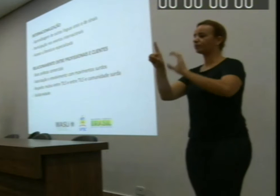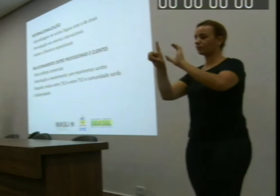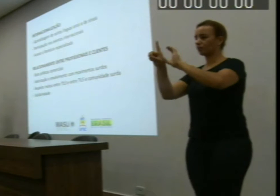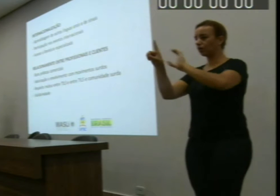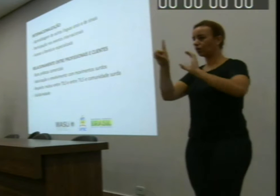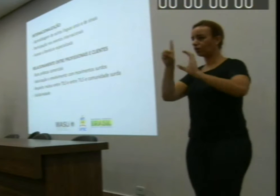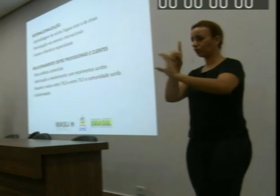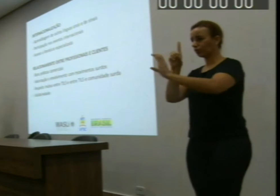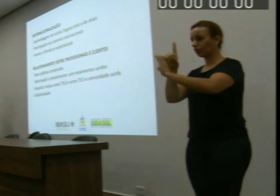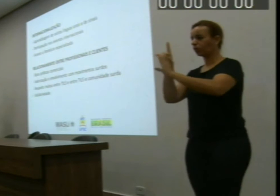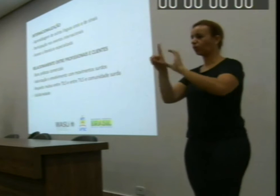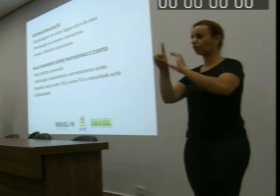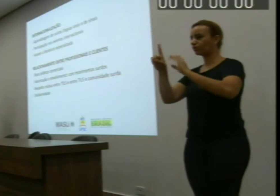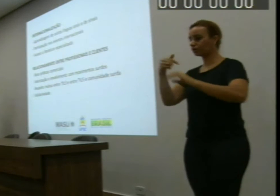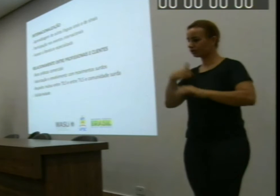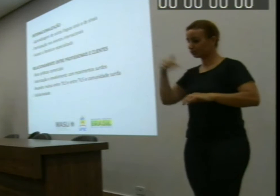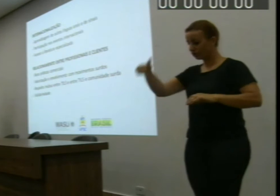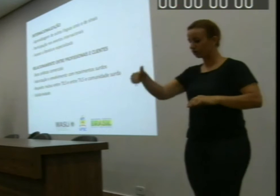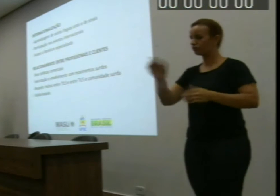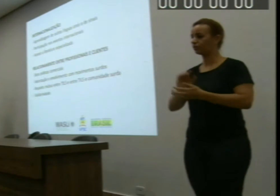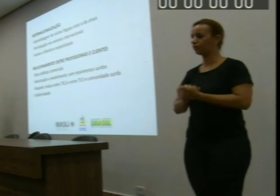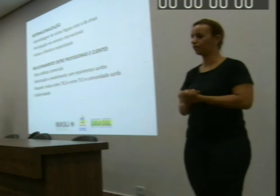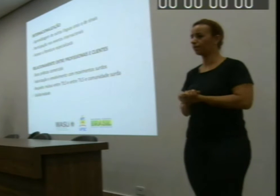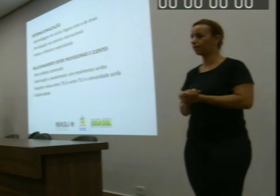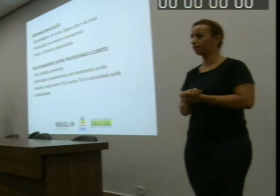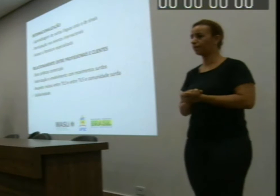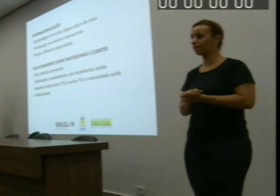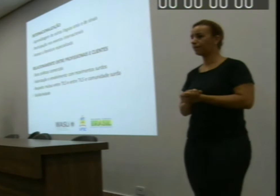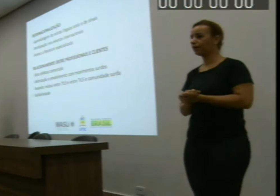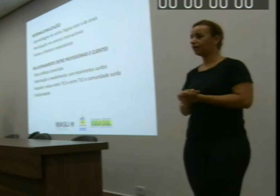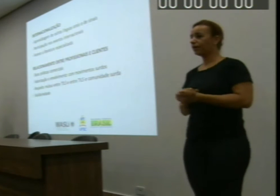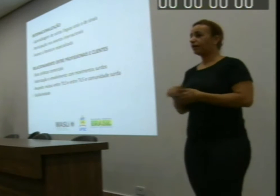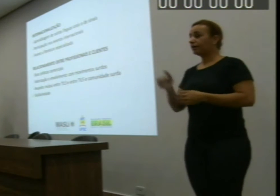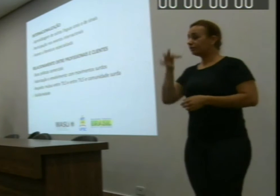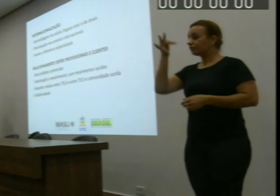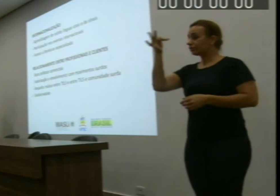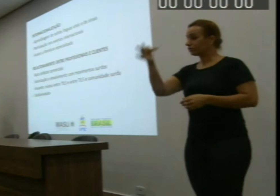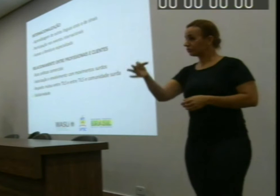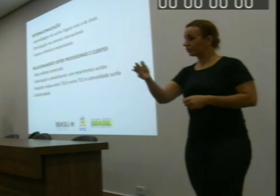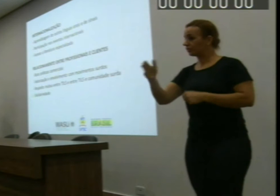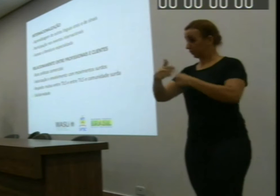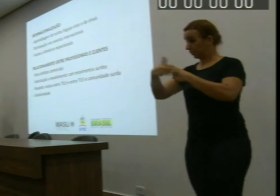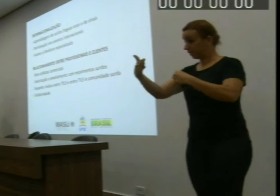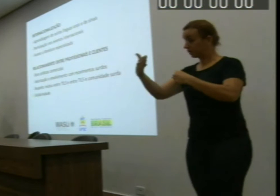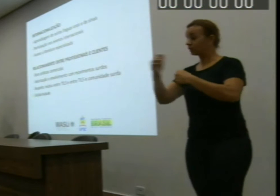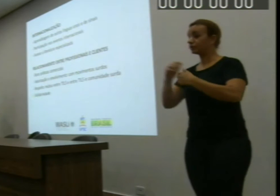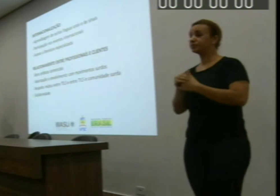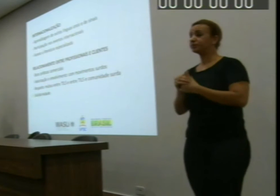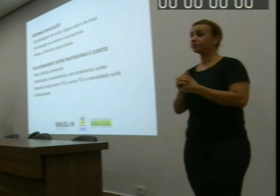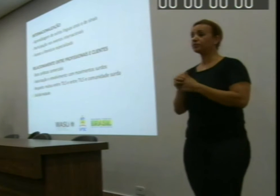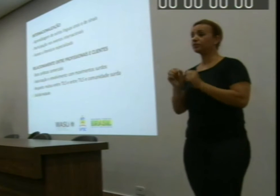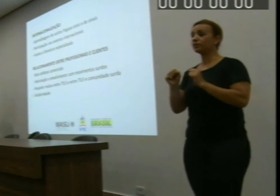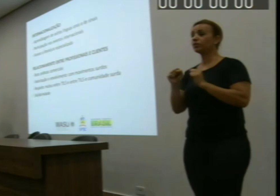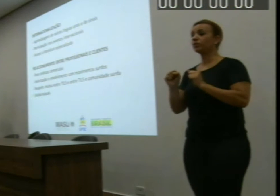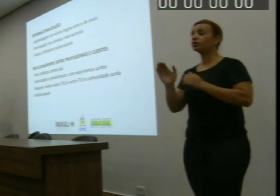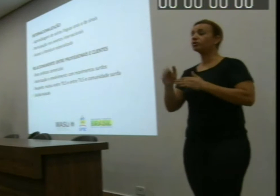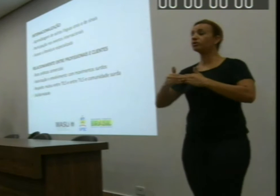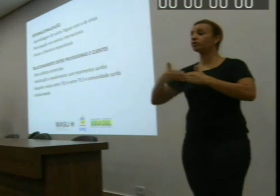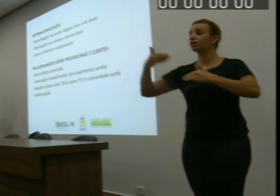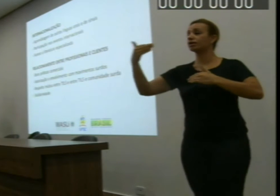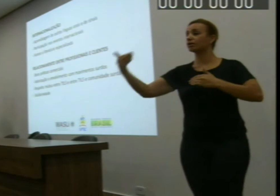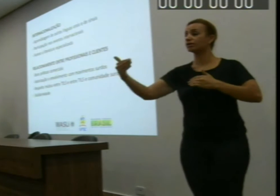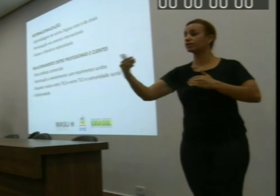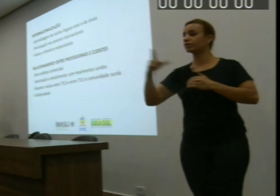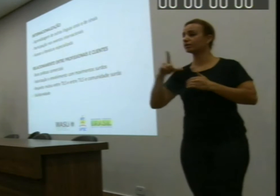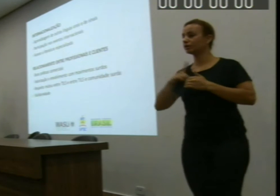da onde a gente tá inserido Ah e mais a amplamente essa ideia da Solidariedade pode se estender ao nível da